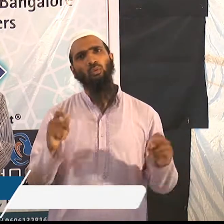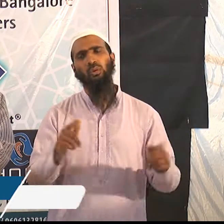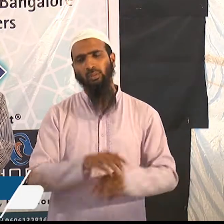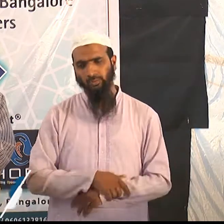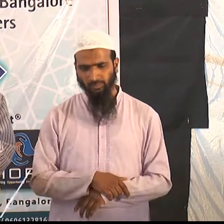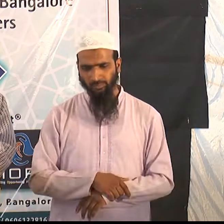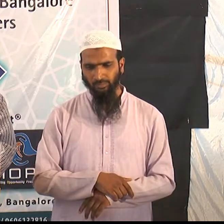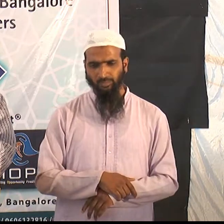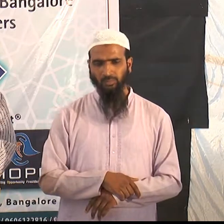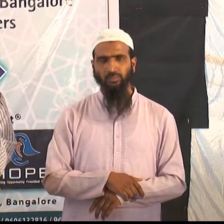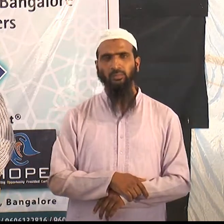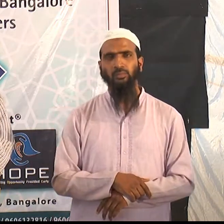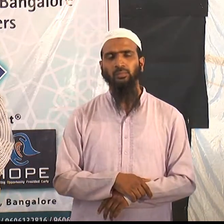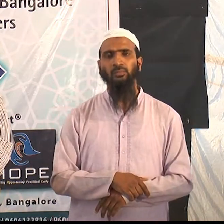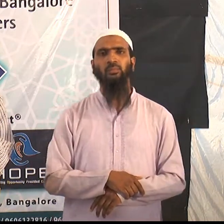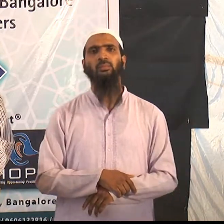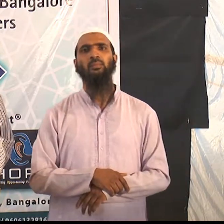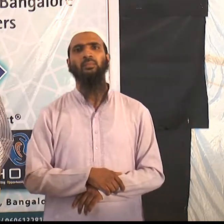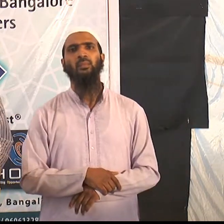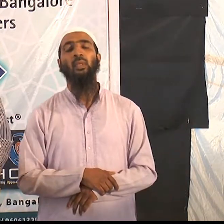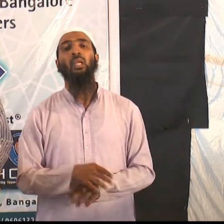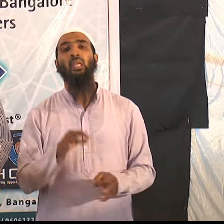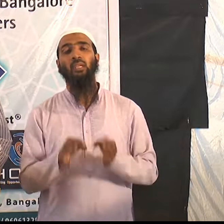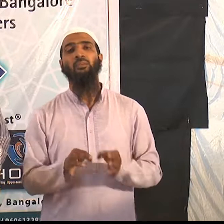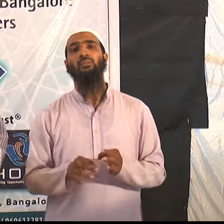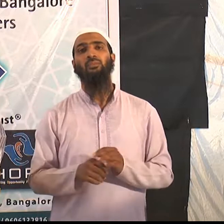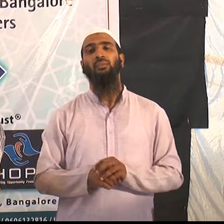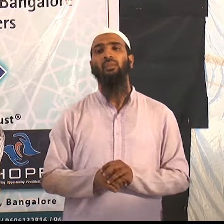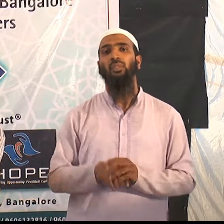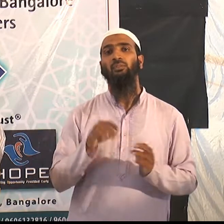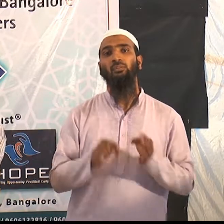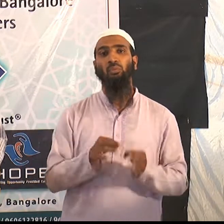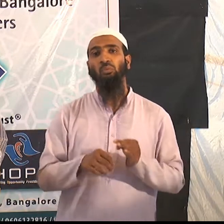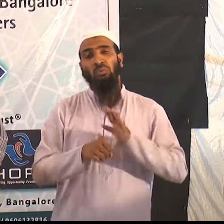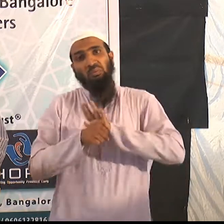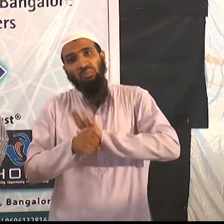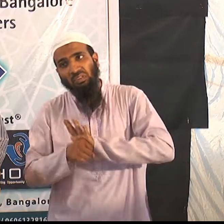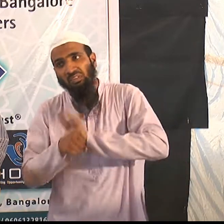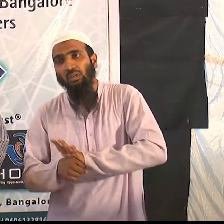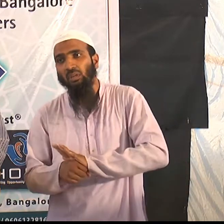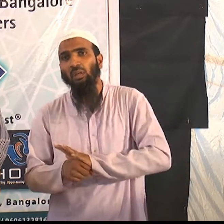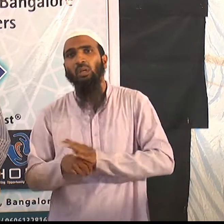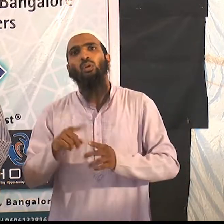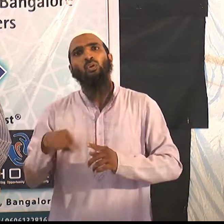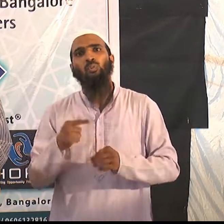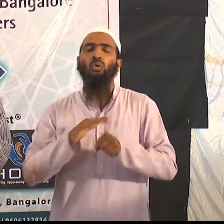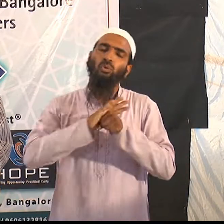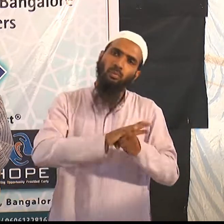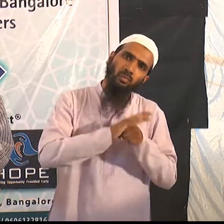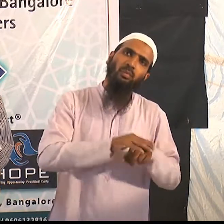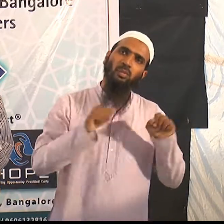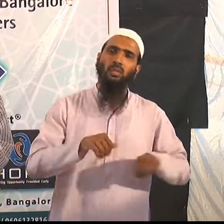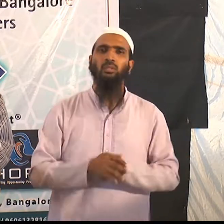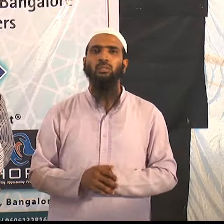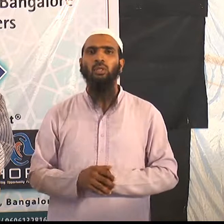clearly says that you will get hurt too. A poet has very well put it. जो जलाता है किसी को खुद जल जाता